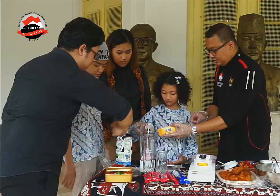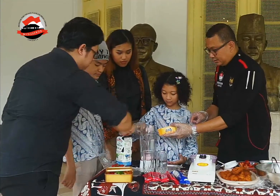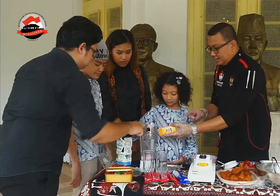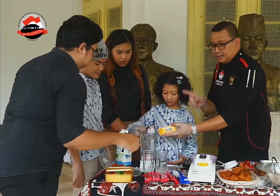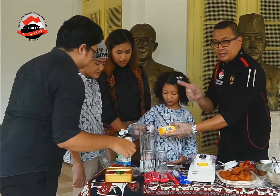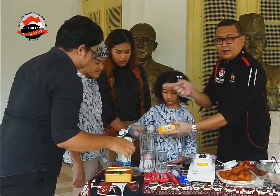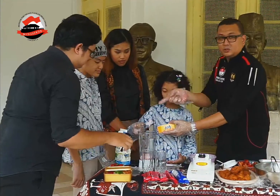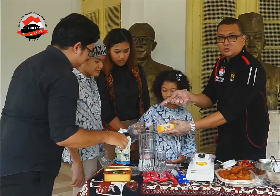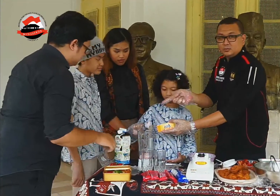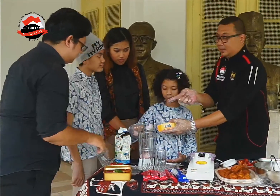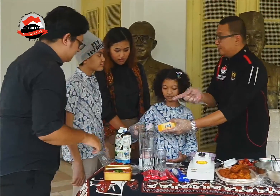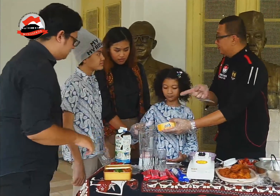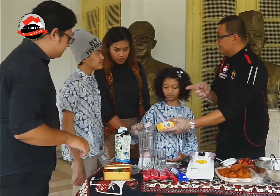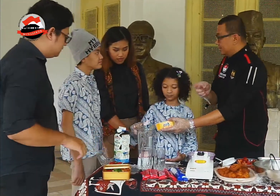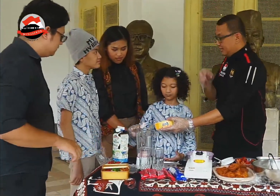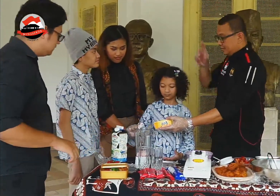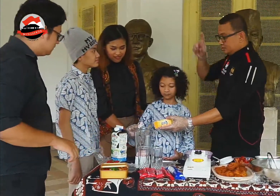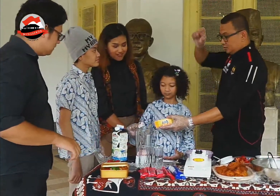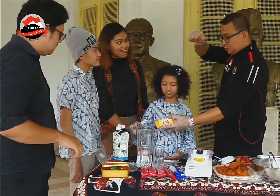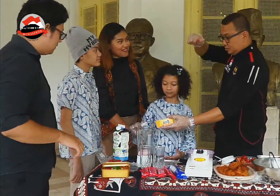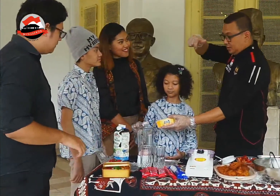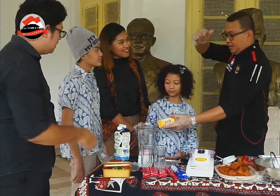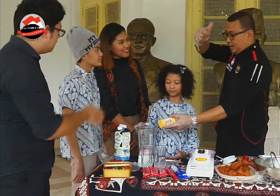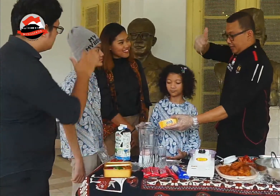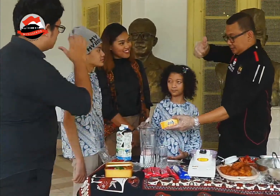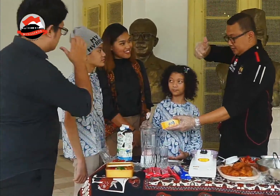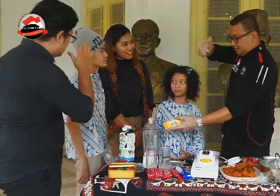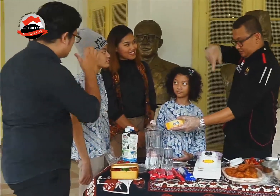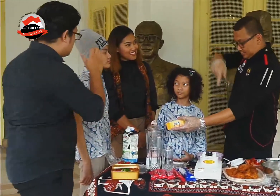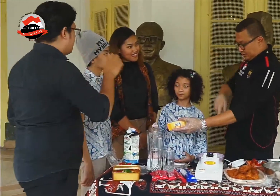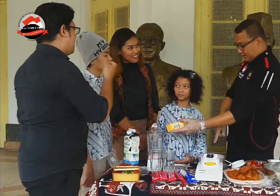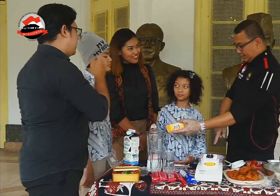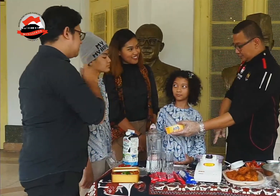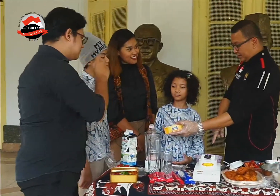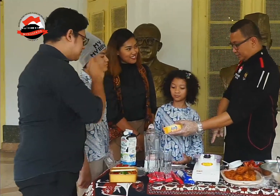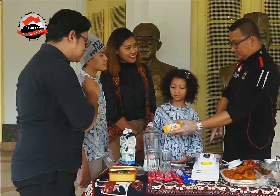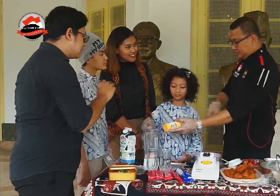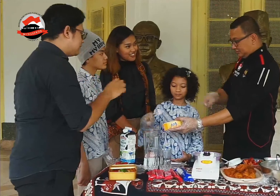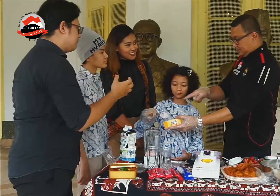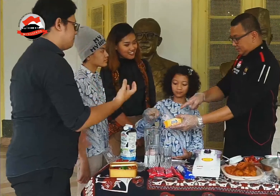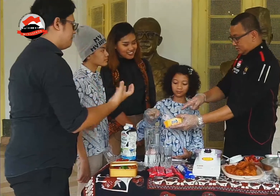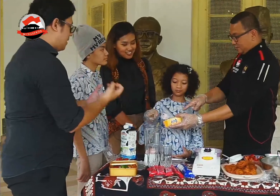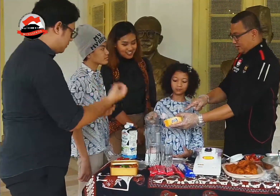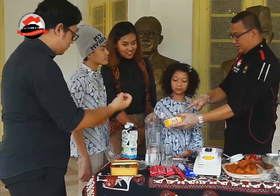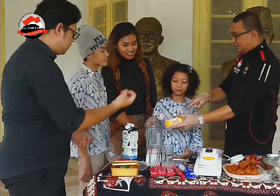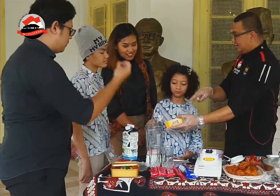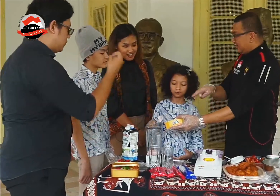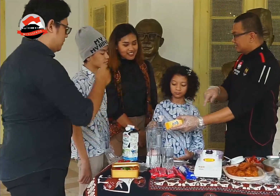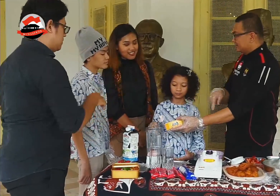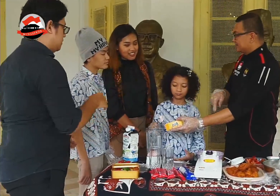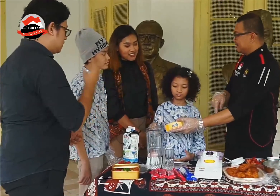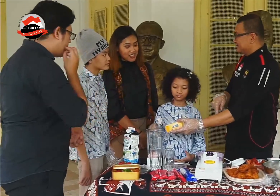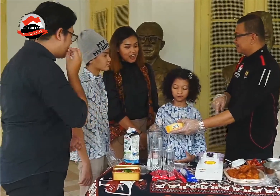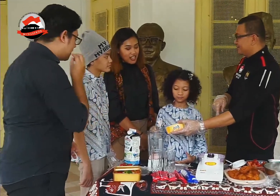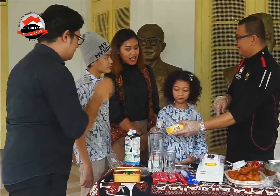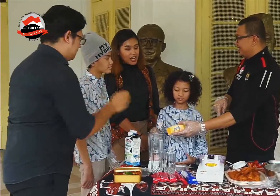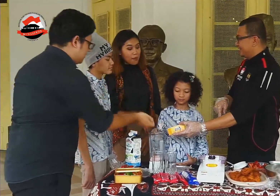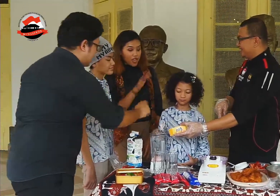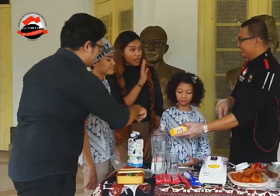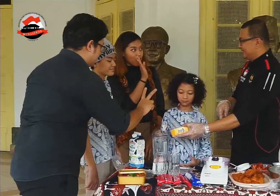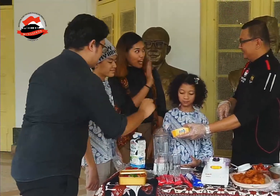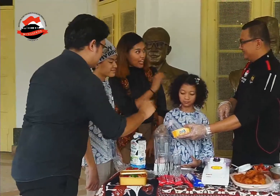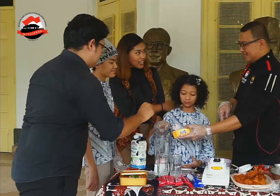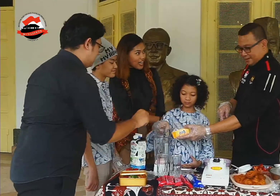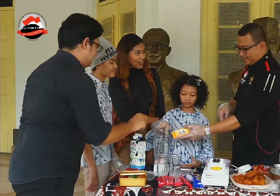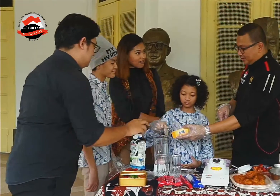Oke. Dan ada susunya. Jadi hanya susu, es krim, es batu, strawberry. Es krim strawberry. Gak